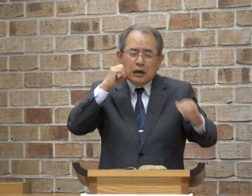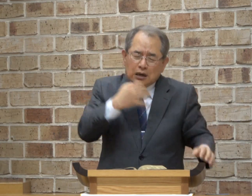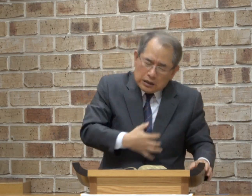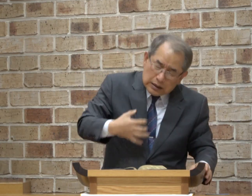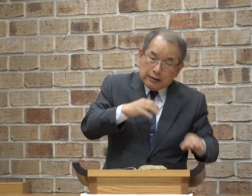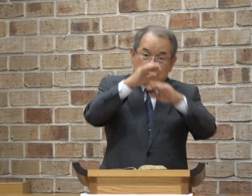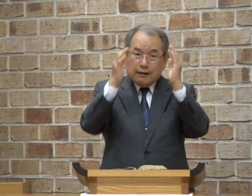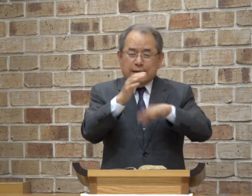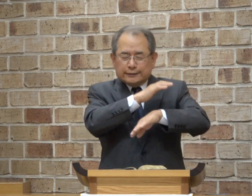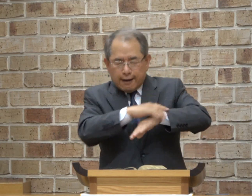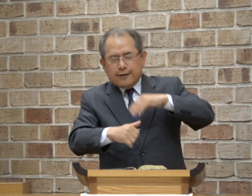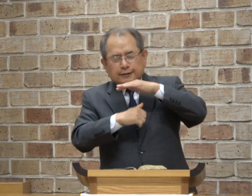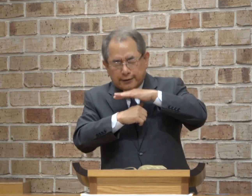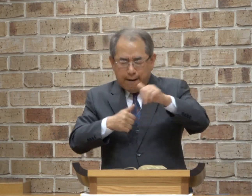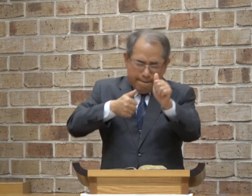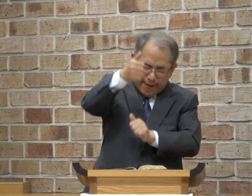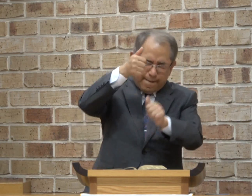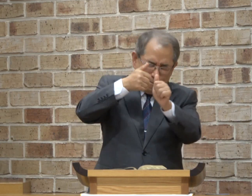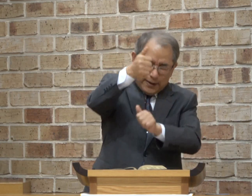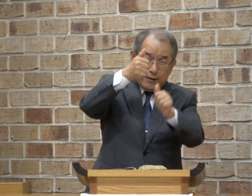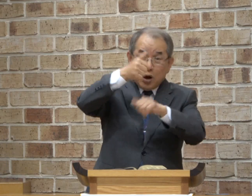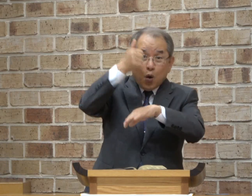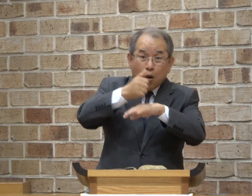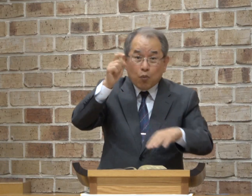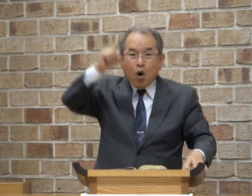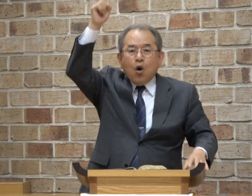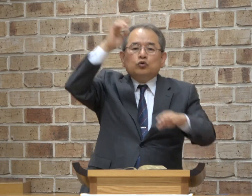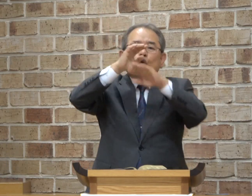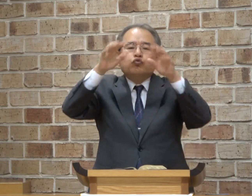생활과 고난과 어려움들을 잘 참고 이기며